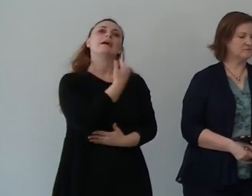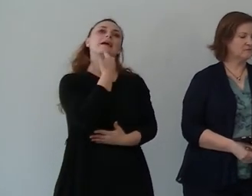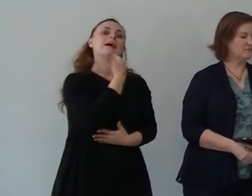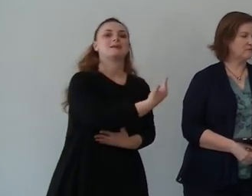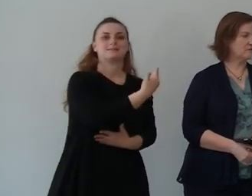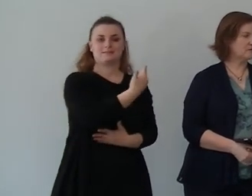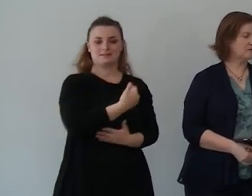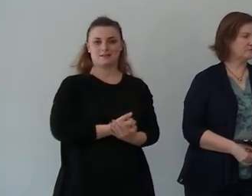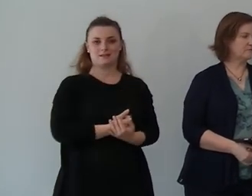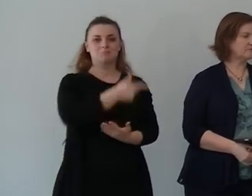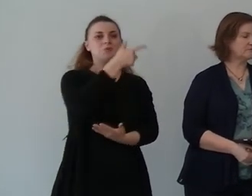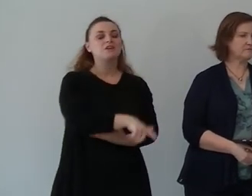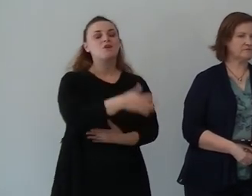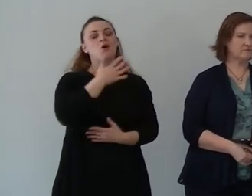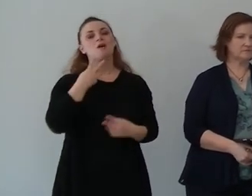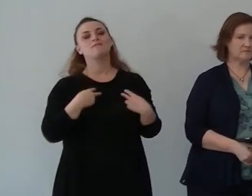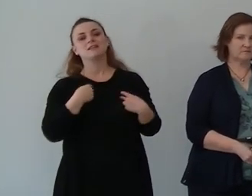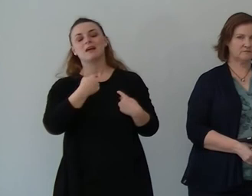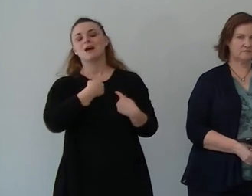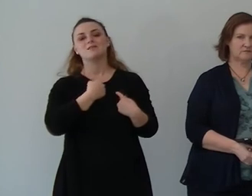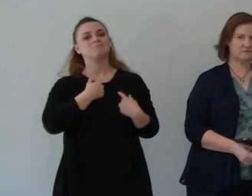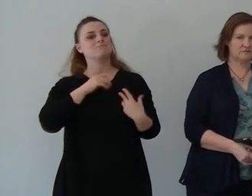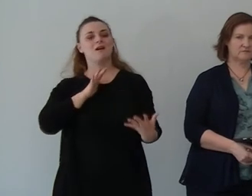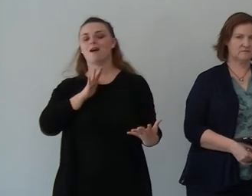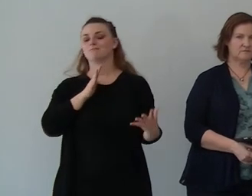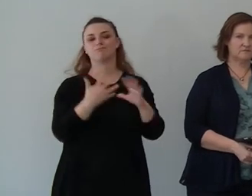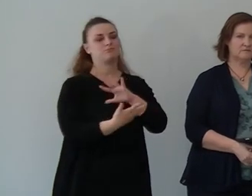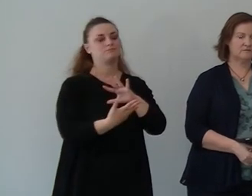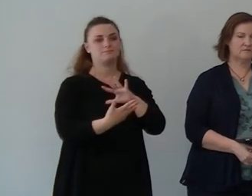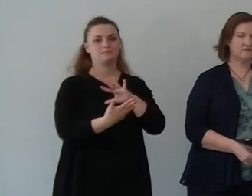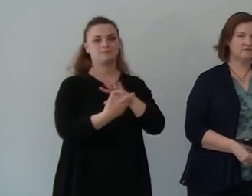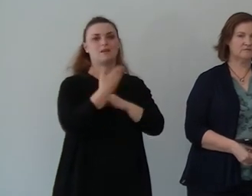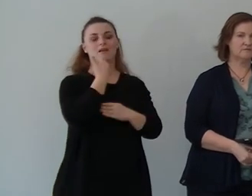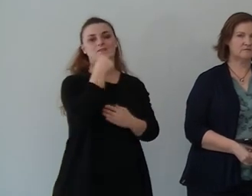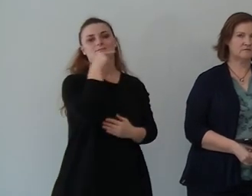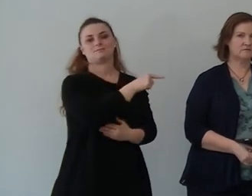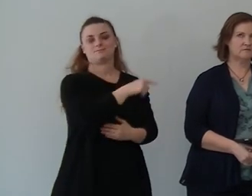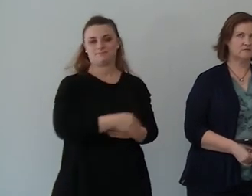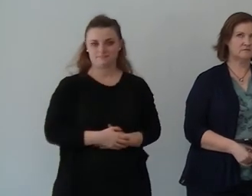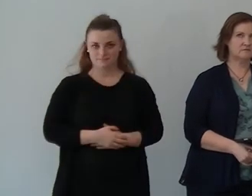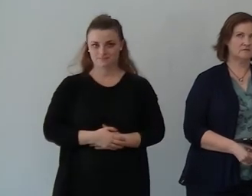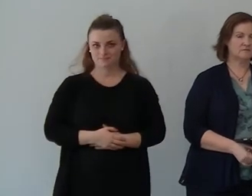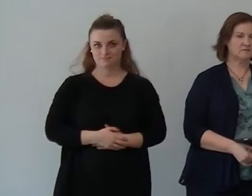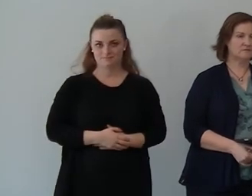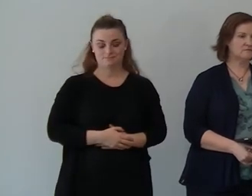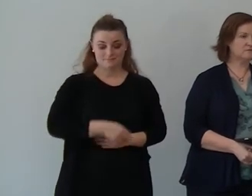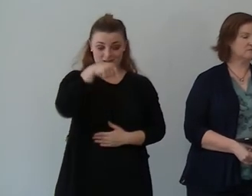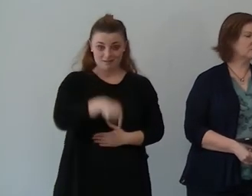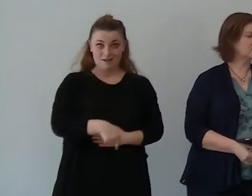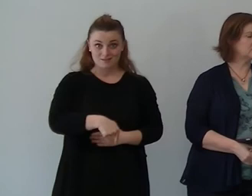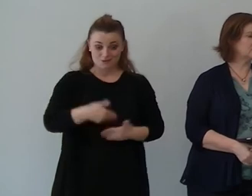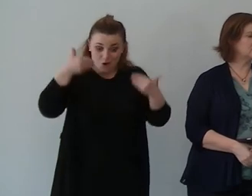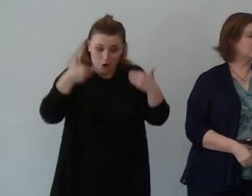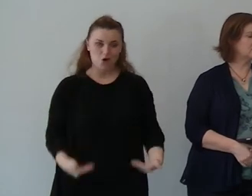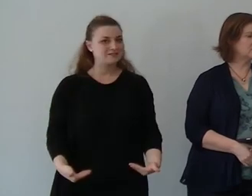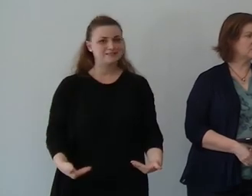fatto, perché ha cambiato la mia vita in una maniera così grande che non sarei quello che sono adesso. Questa